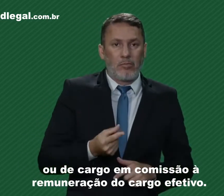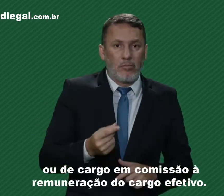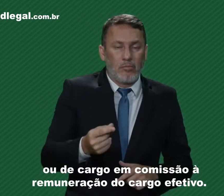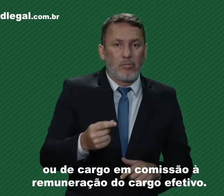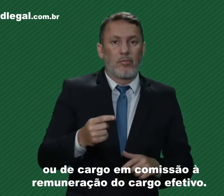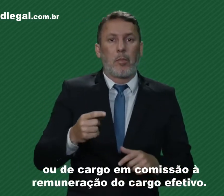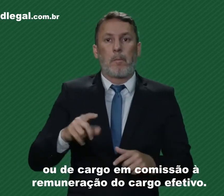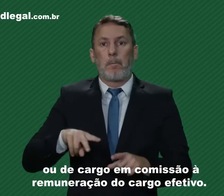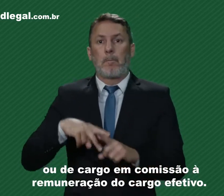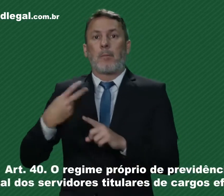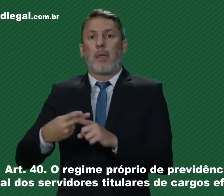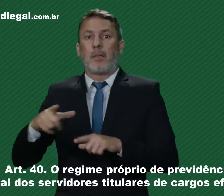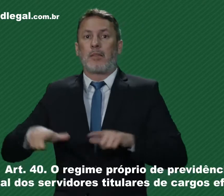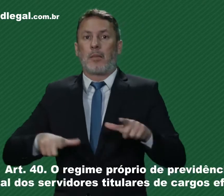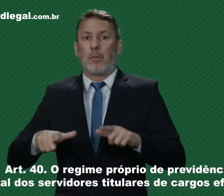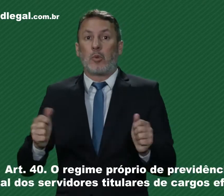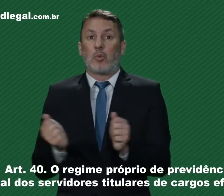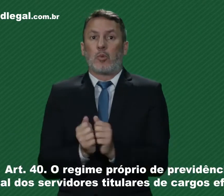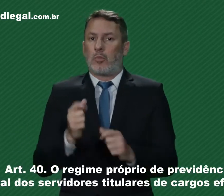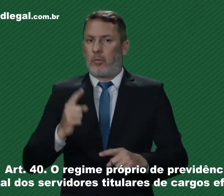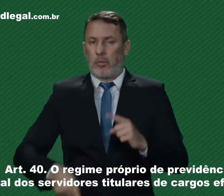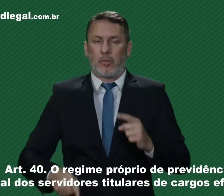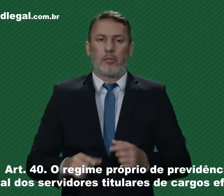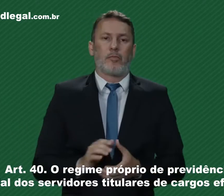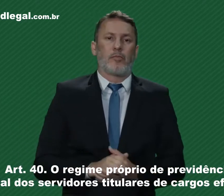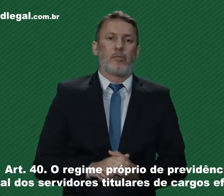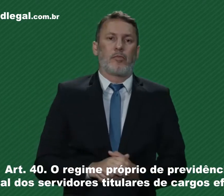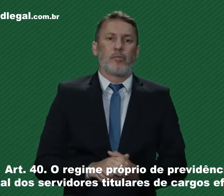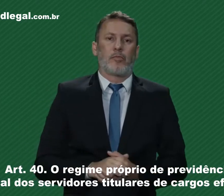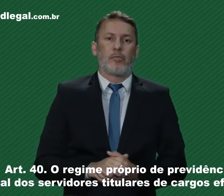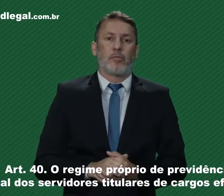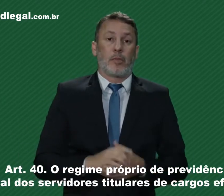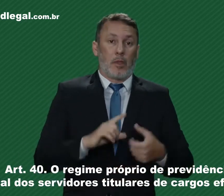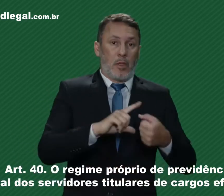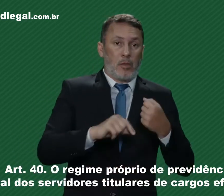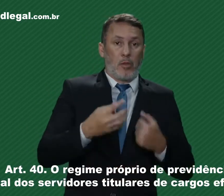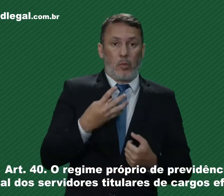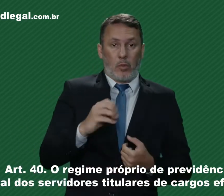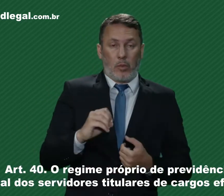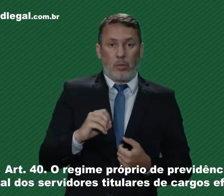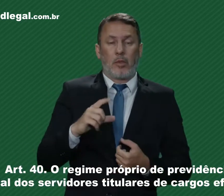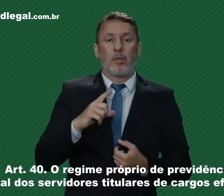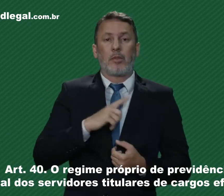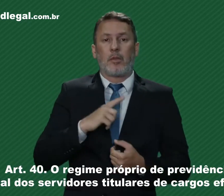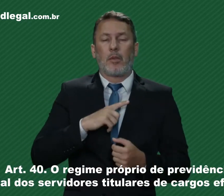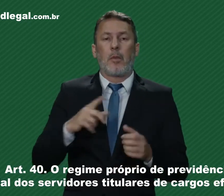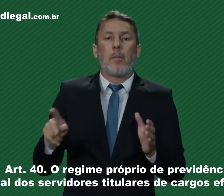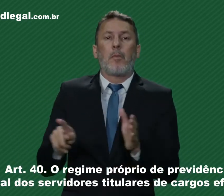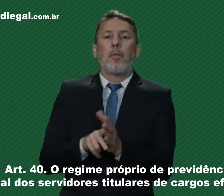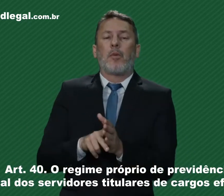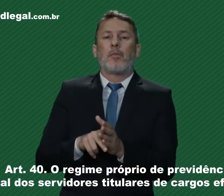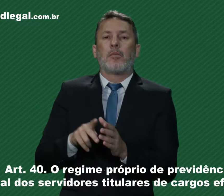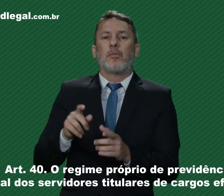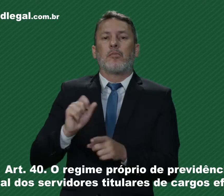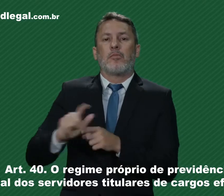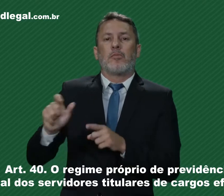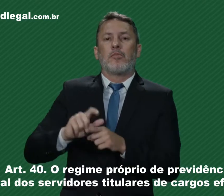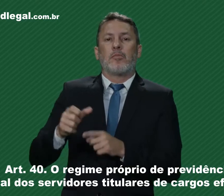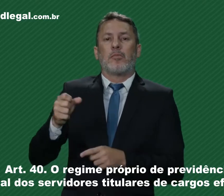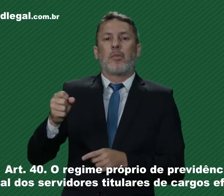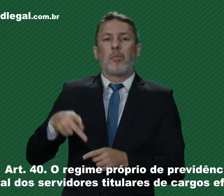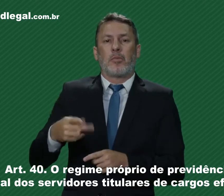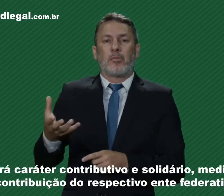remuneração do cargo efetivo. Artigo 40. O regime próprio de previdência social dos servidores titulares de